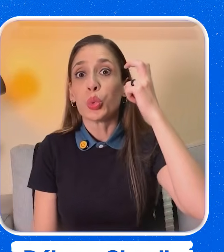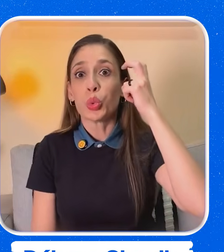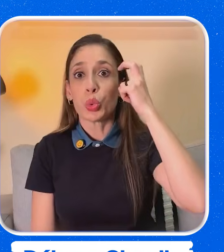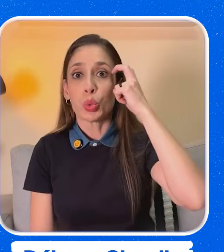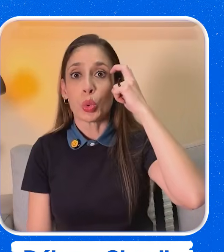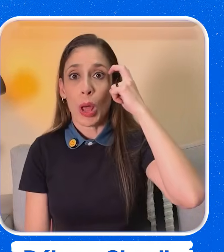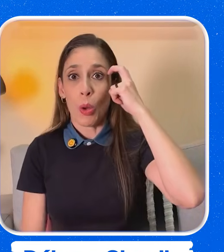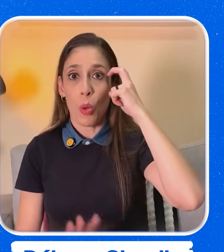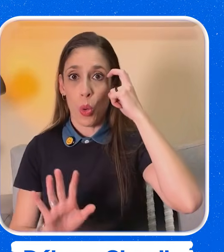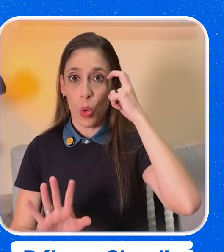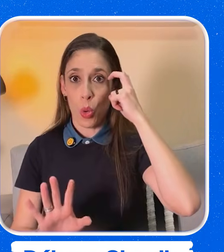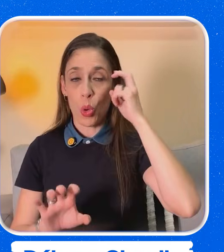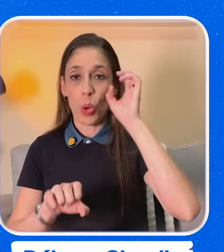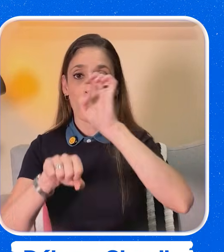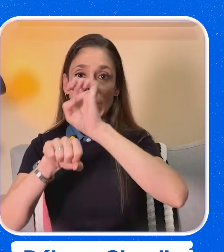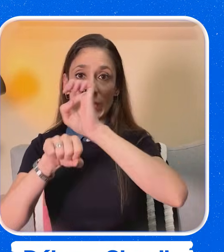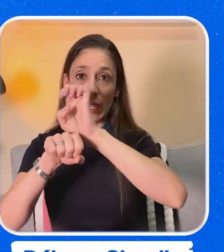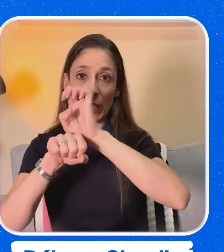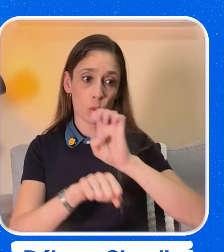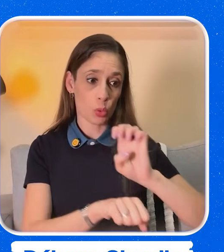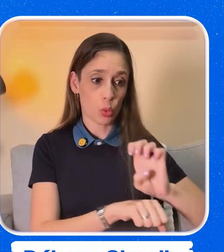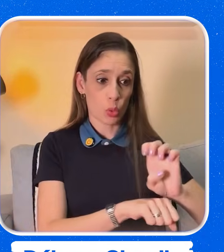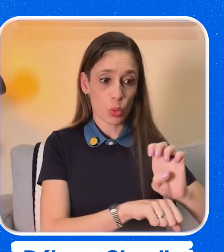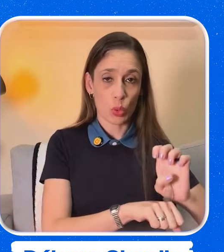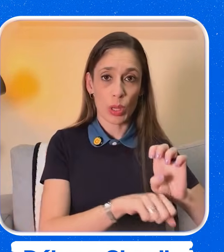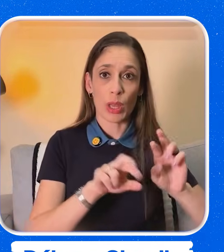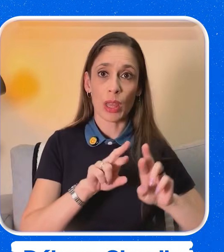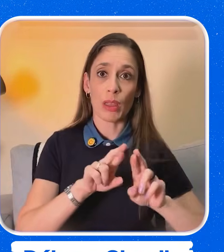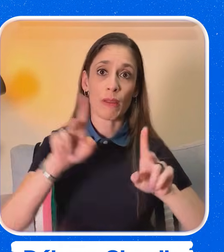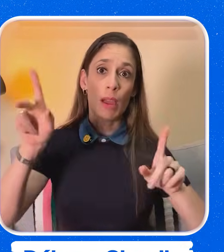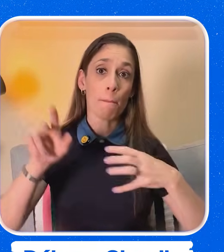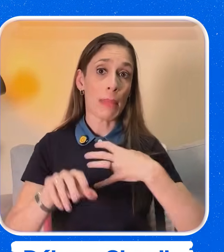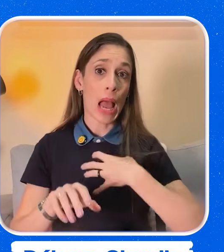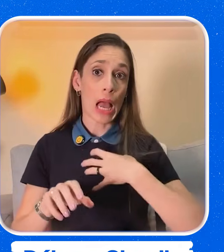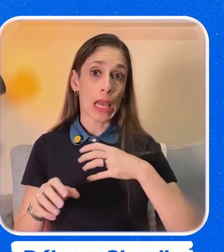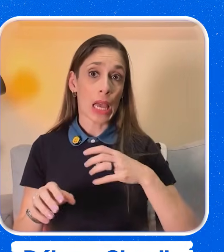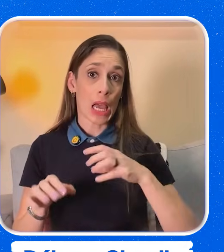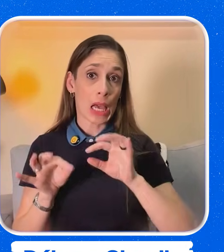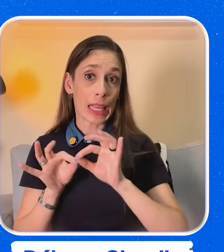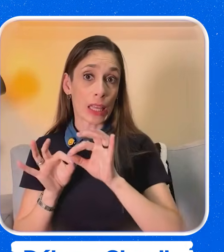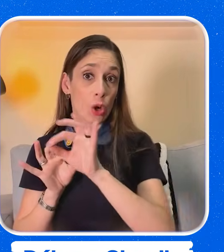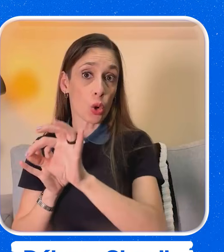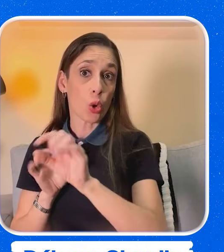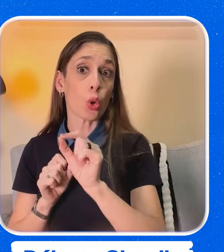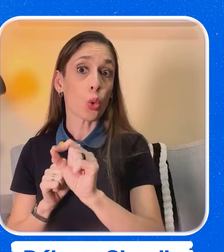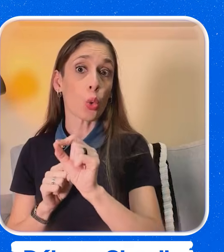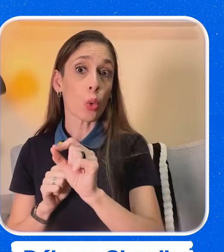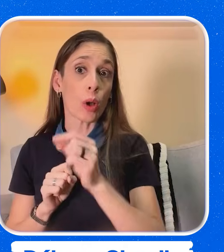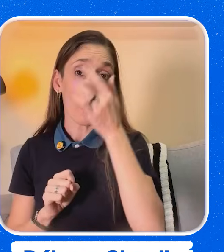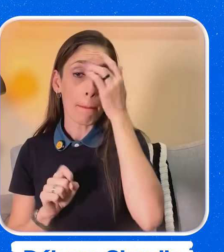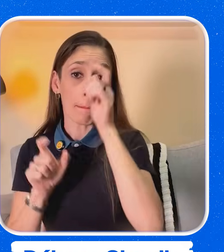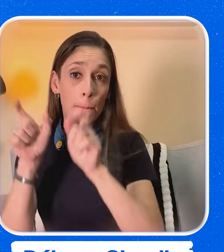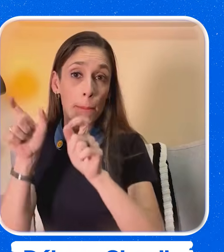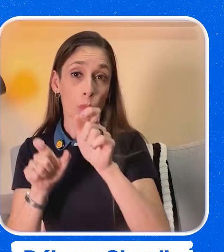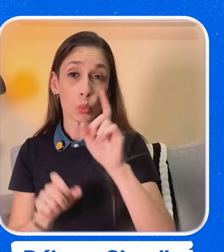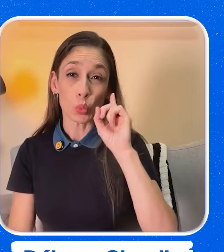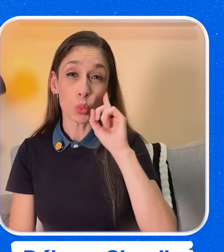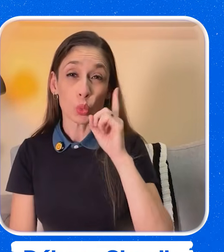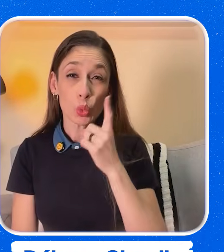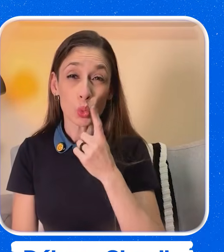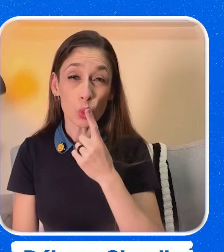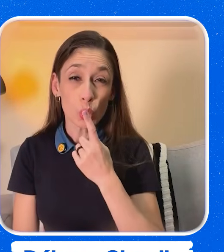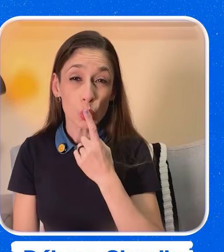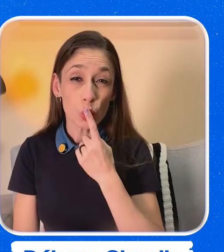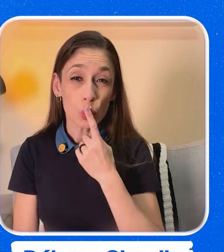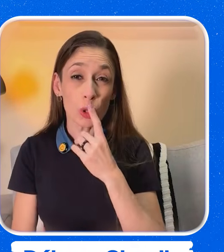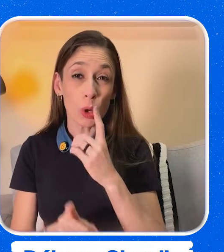no interior da Bahia, principalmente. Né? No interior da Bahia, as pessoas surdas, elas muitas vezes encontram